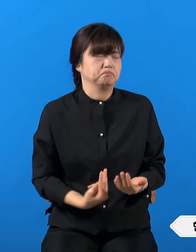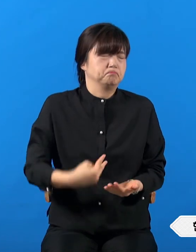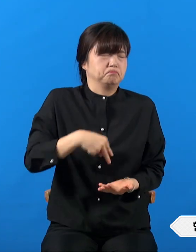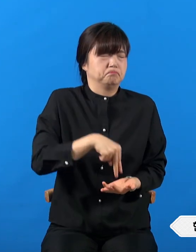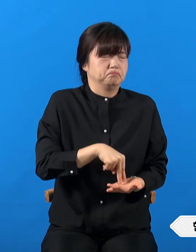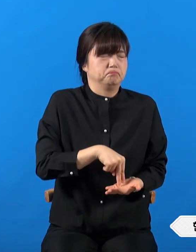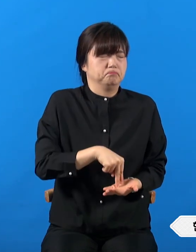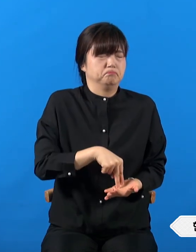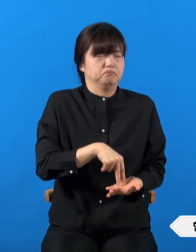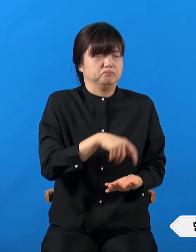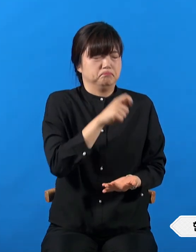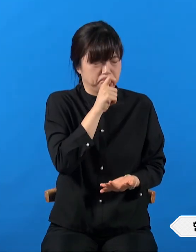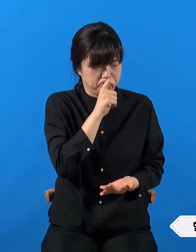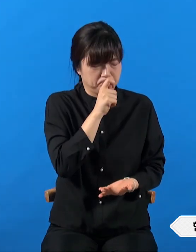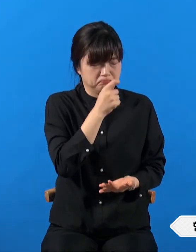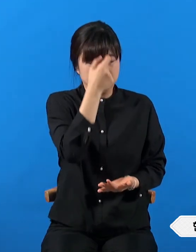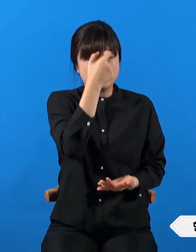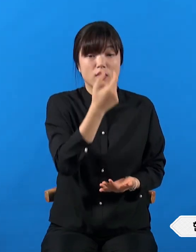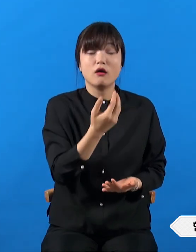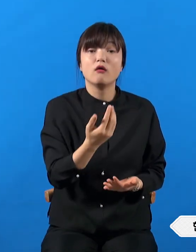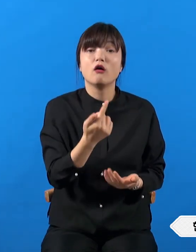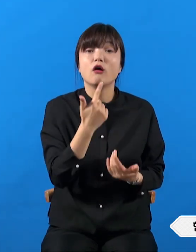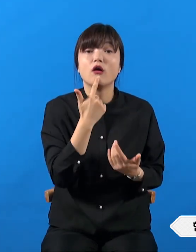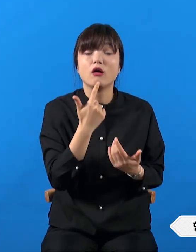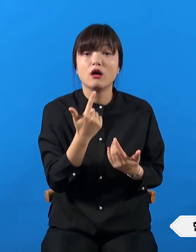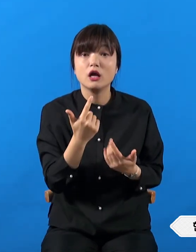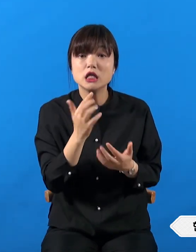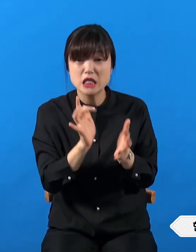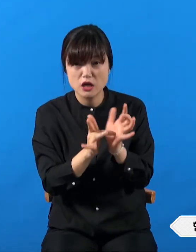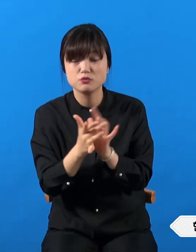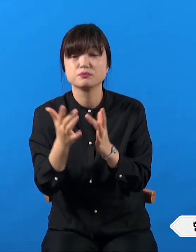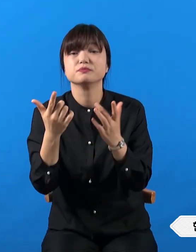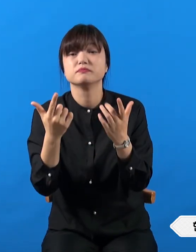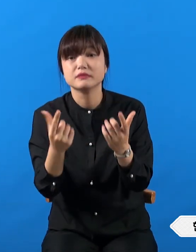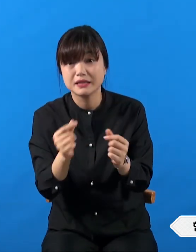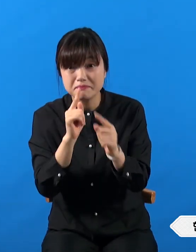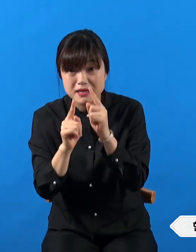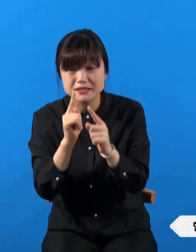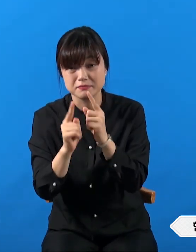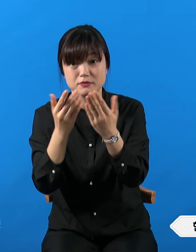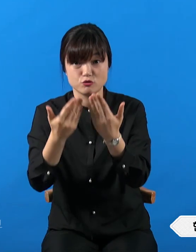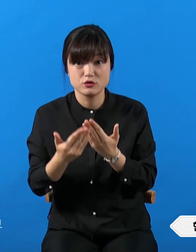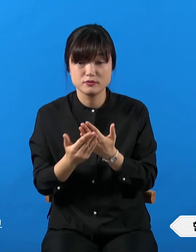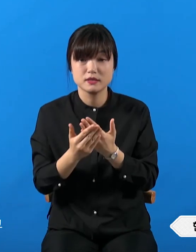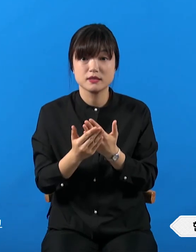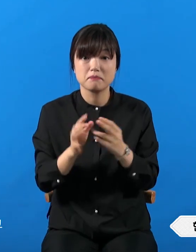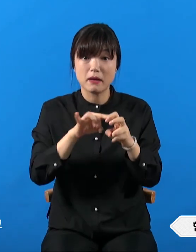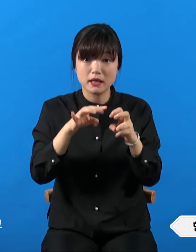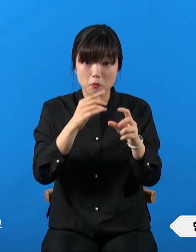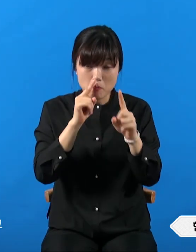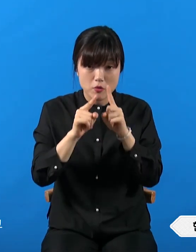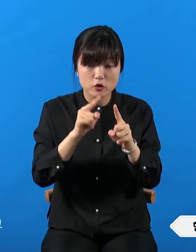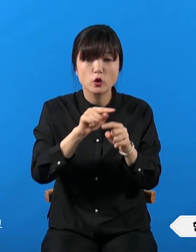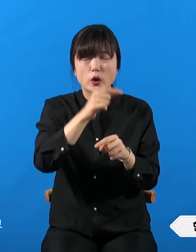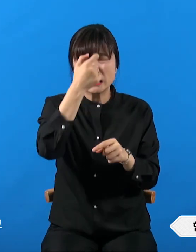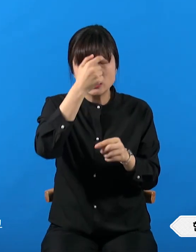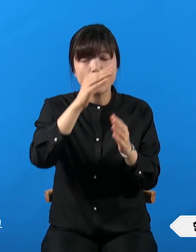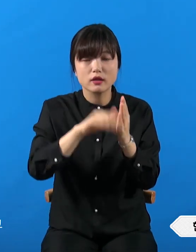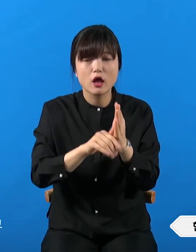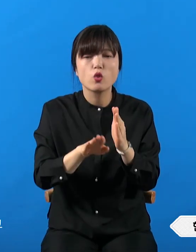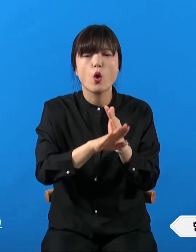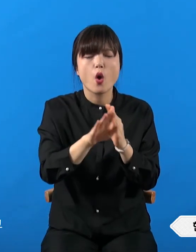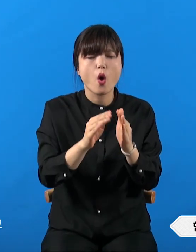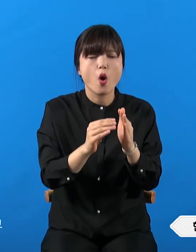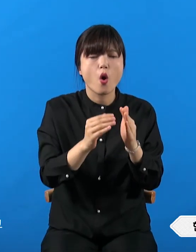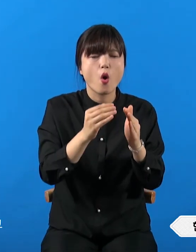때문입니다. 우리 예수님도 같은 말씀을 하셨습니다. 마태복음 6장 6절에 너는 기도할 때에